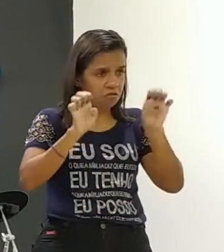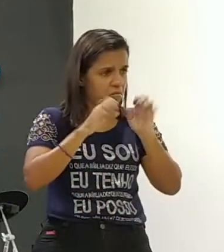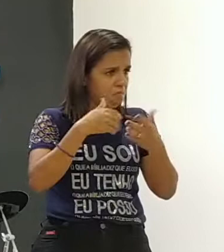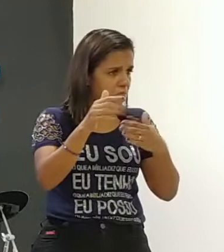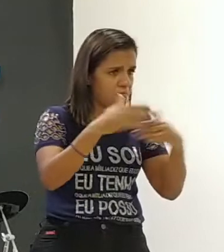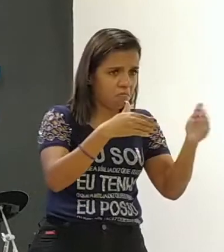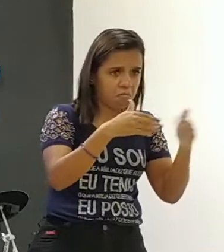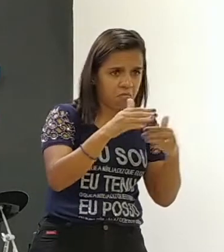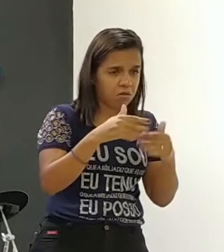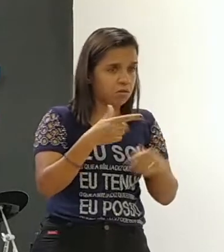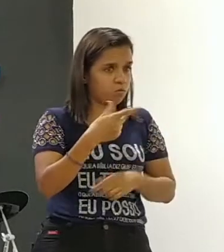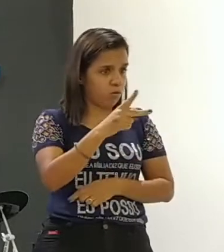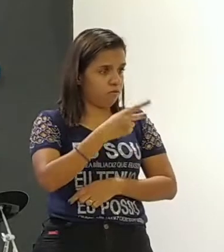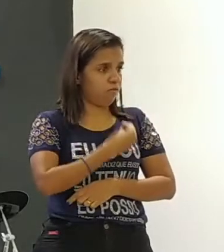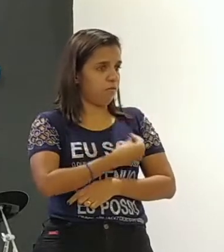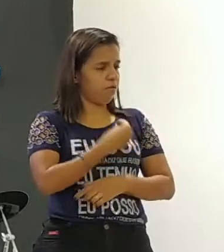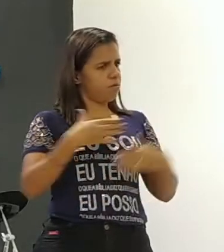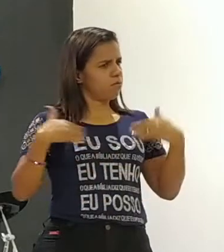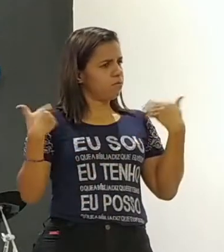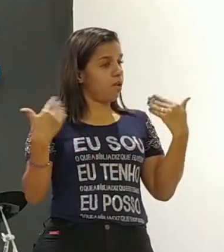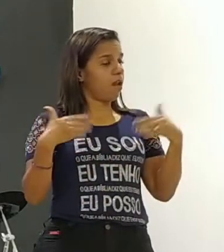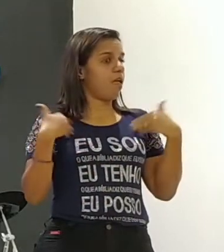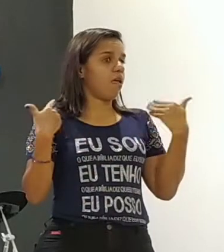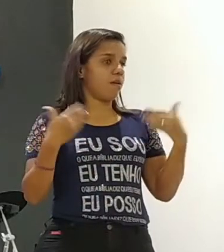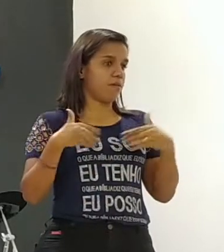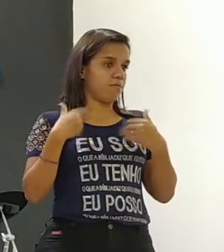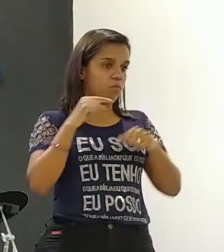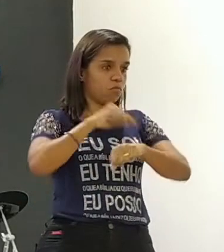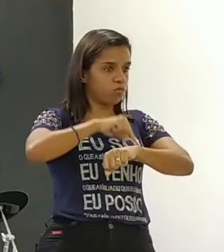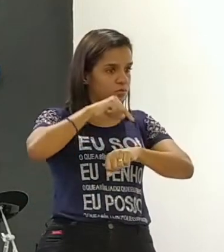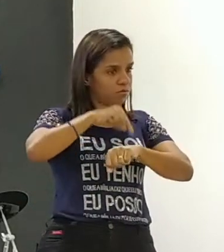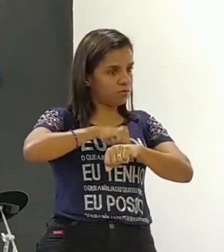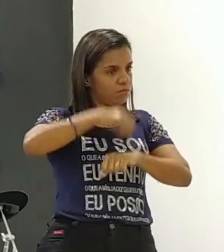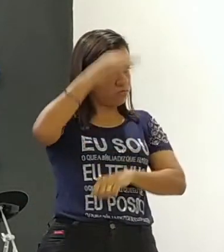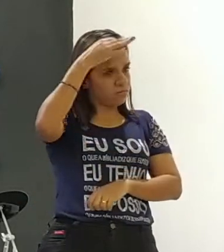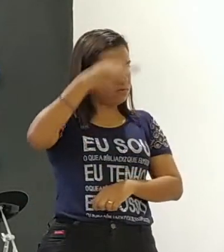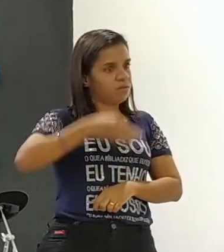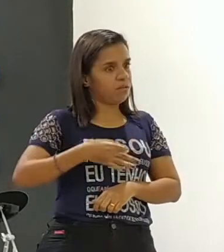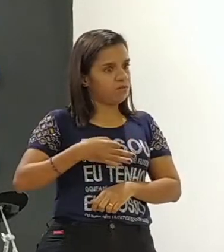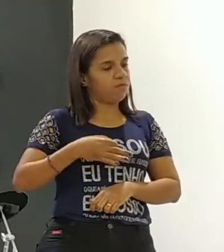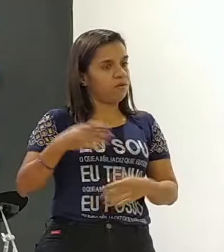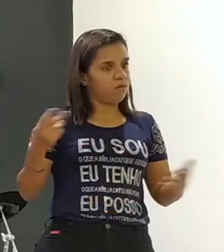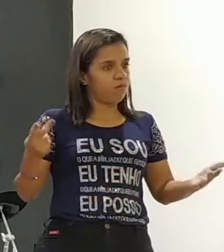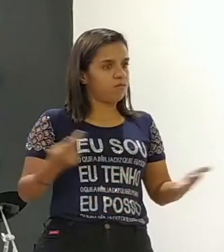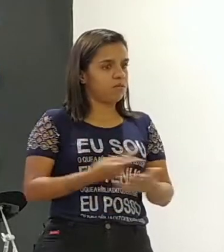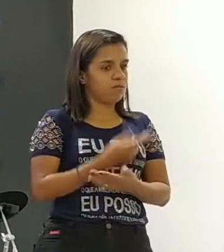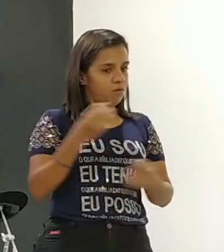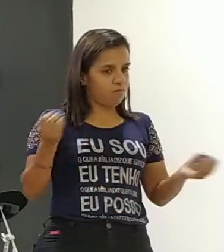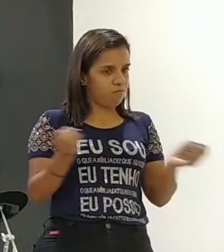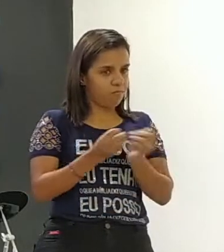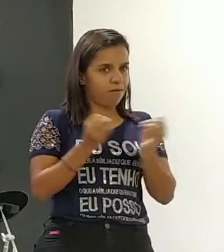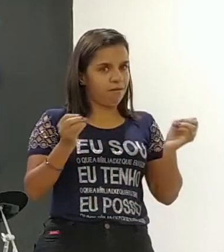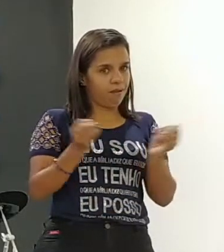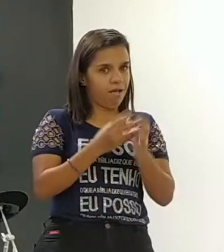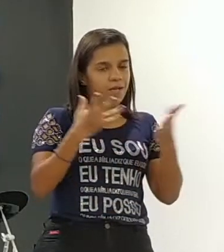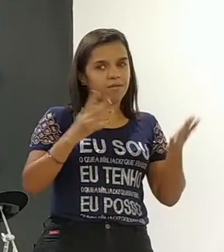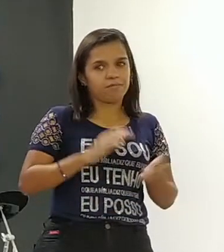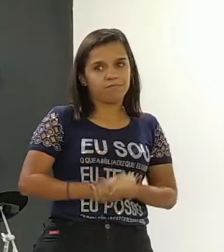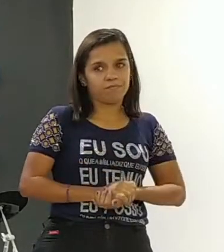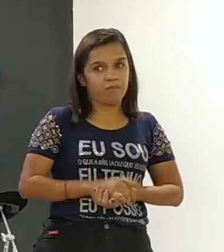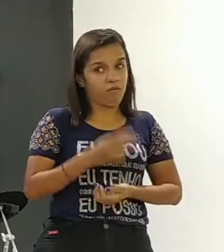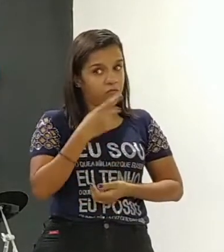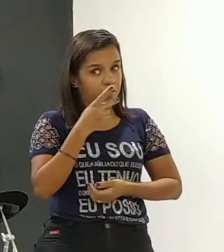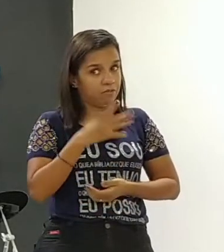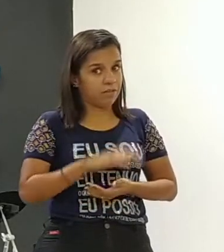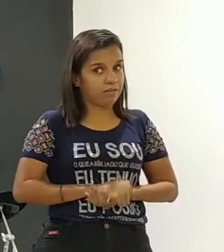for, se alegre, irmão, porque a tua hora vai chegar. É até bom falar isso, que vai com desconto e sai, né? Vai